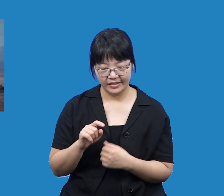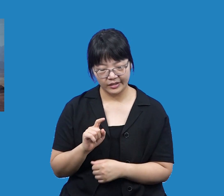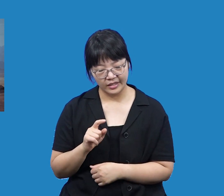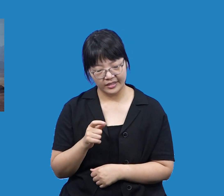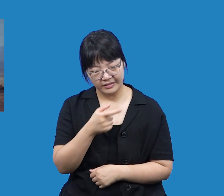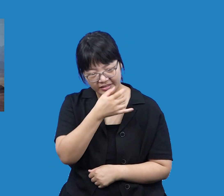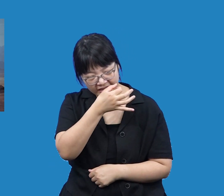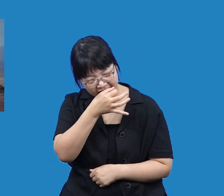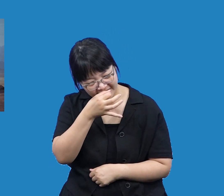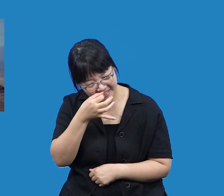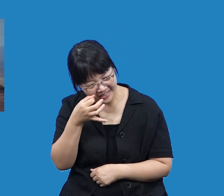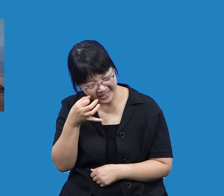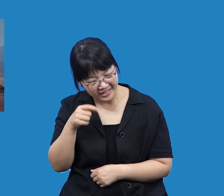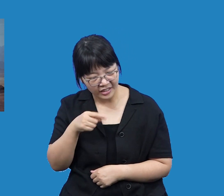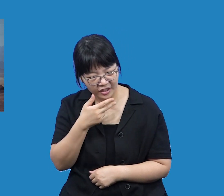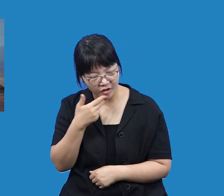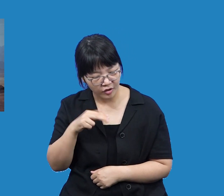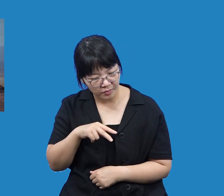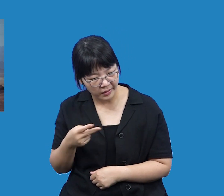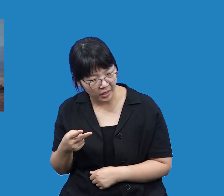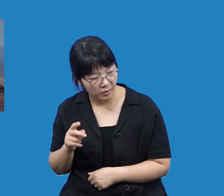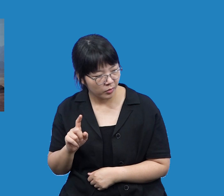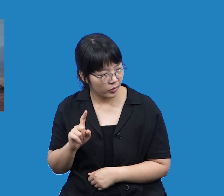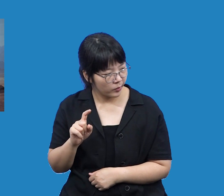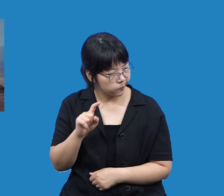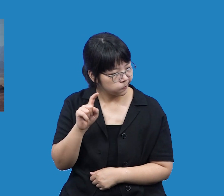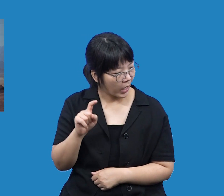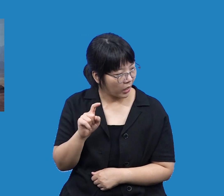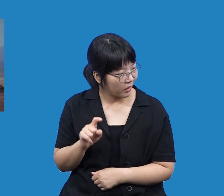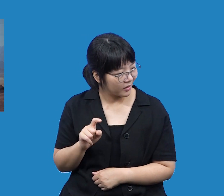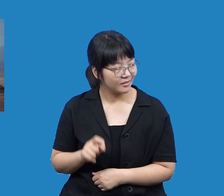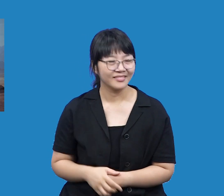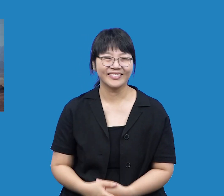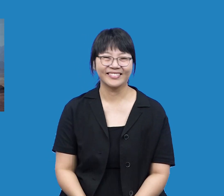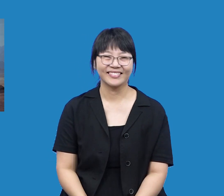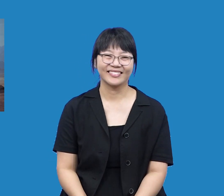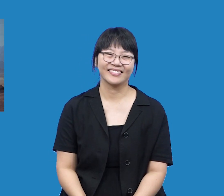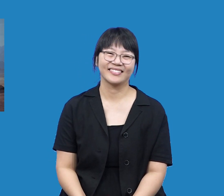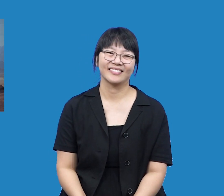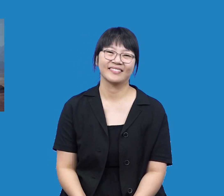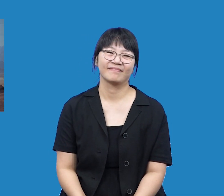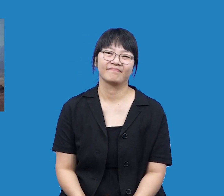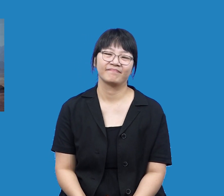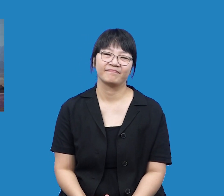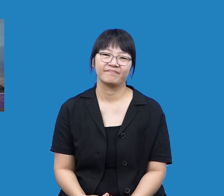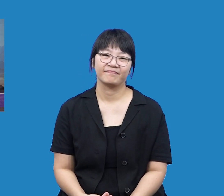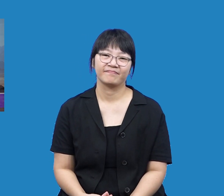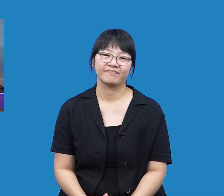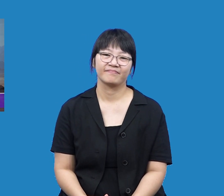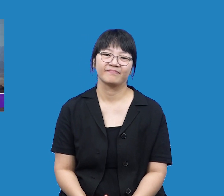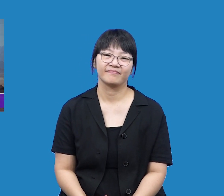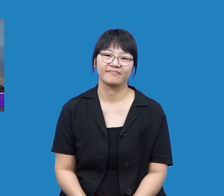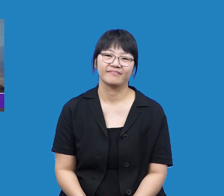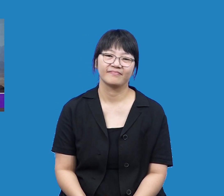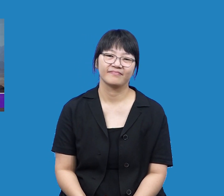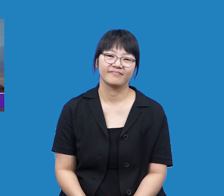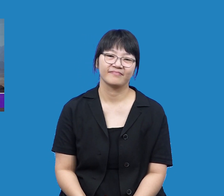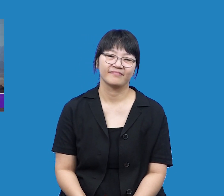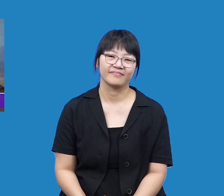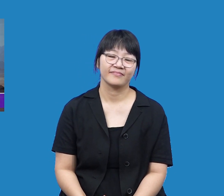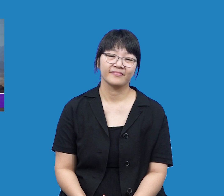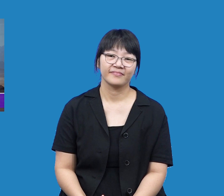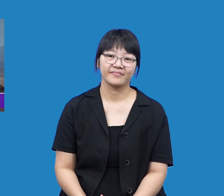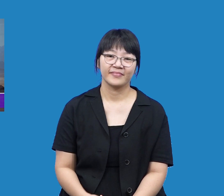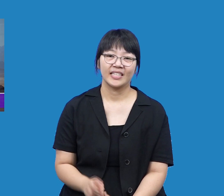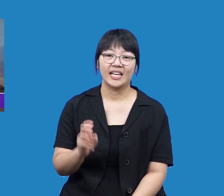뭐라고 그러지? 갑자기 그 생각이 났어요. 쉽지 않잖아요. 아마 이러지 않았을까? She